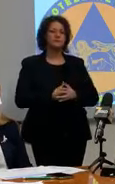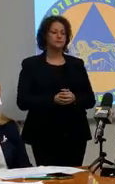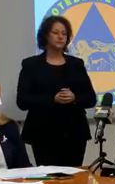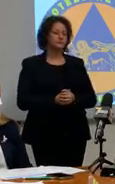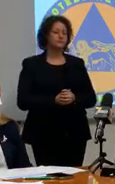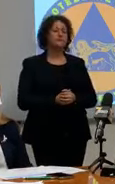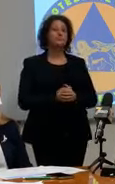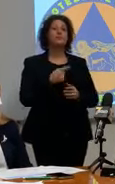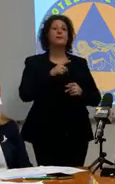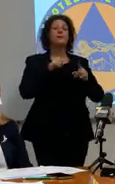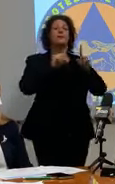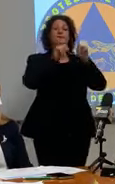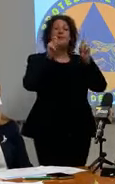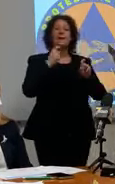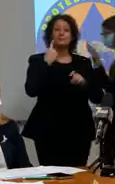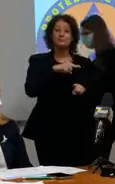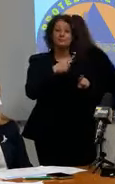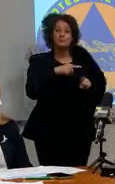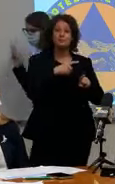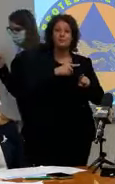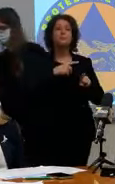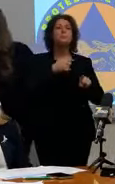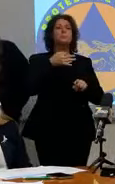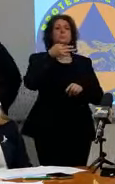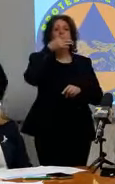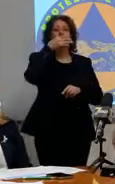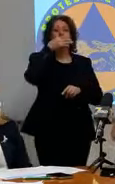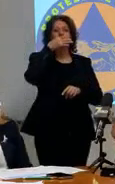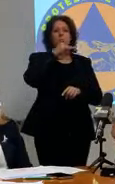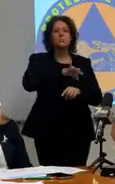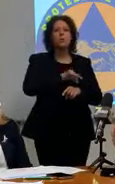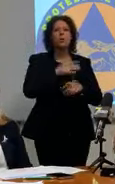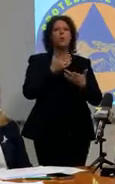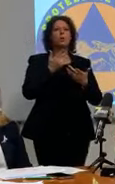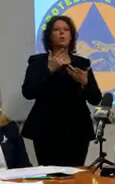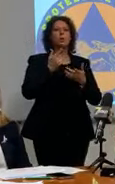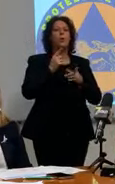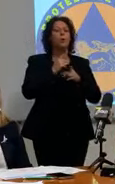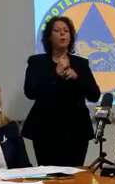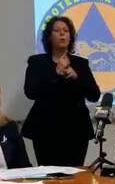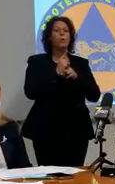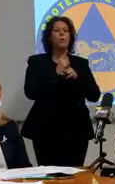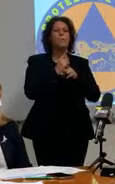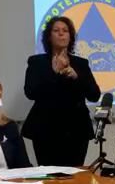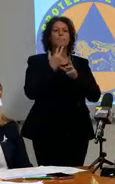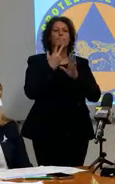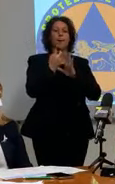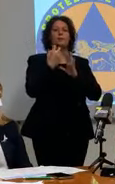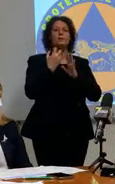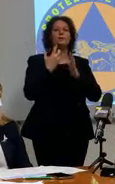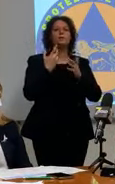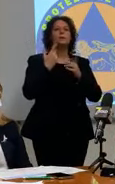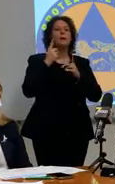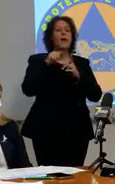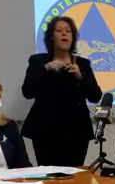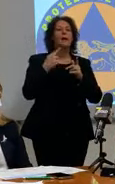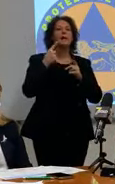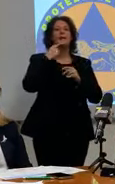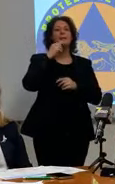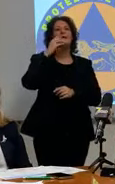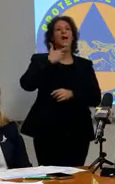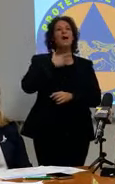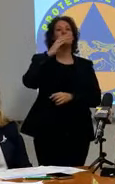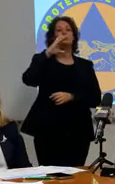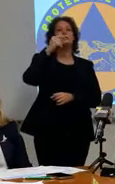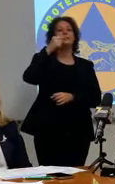questo test arriva anche a prendere dei campioni che hanno quei CT elevatissimi intorno a